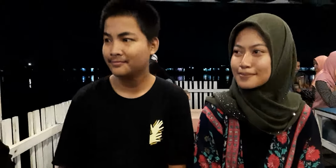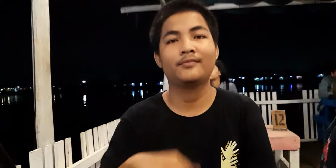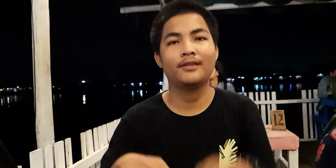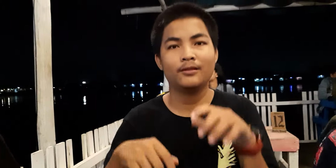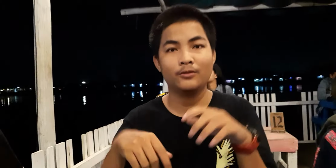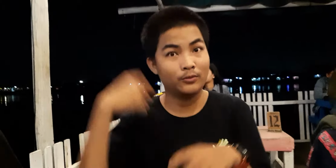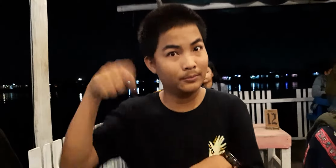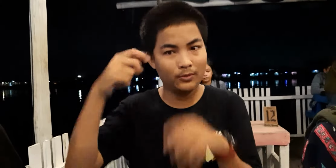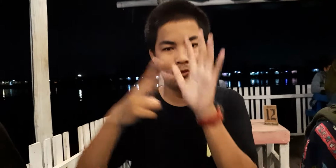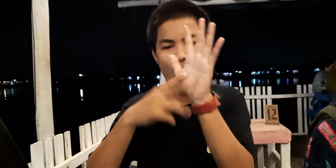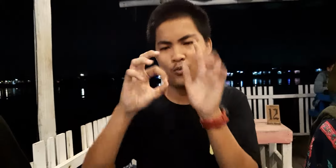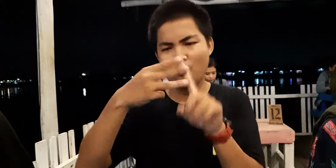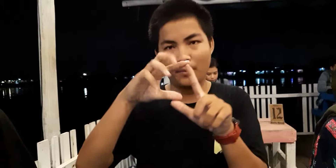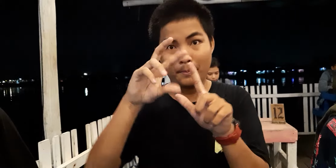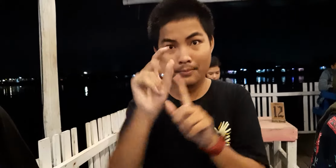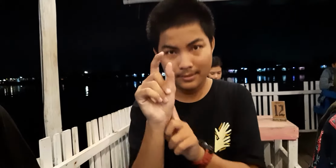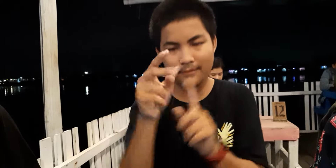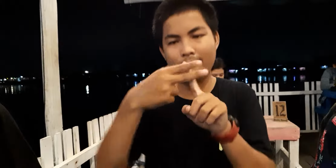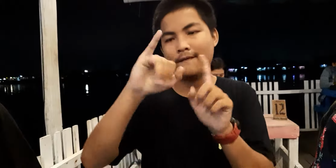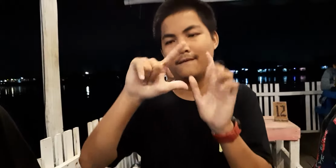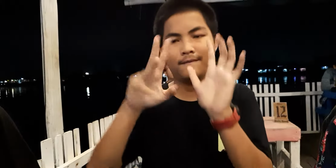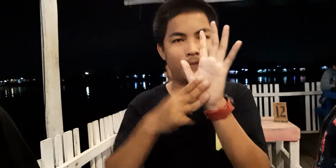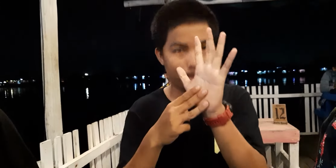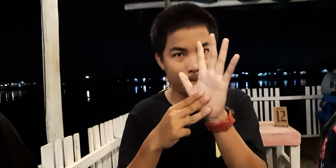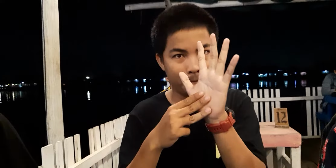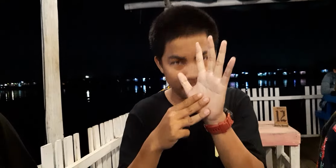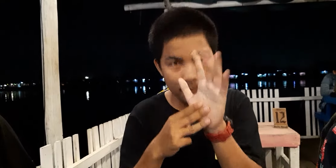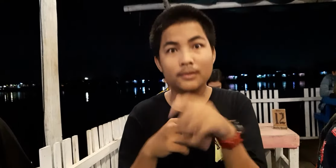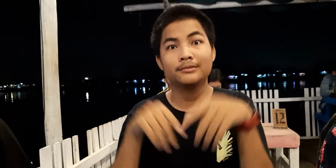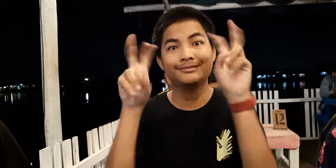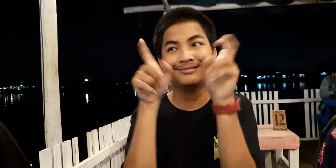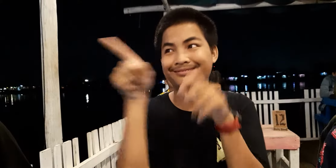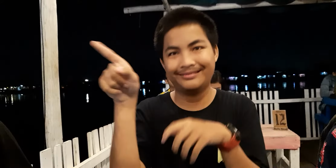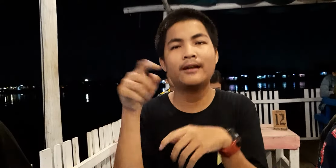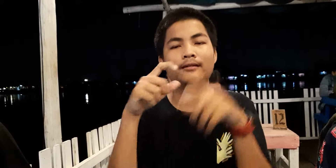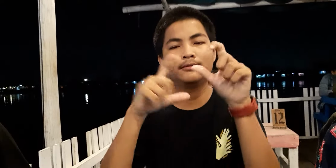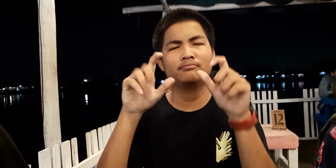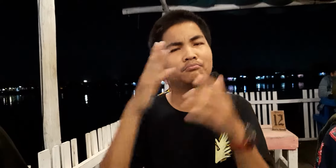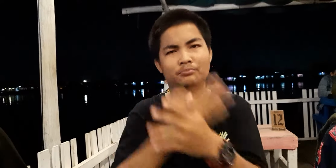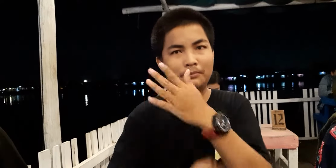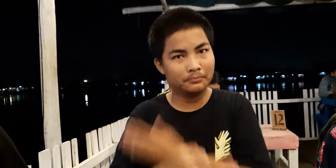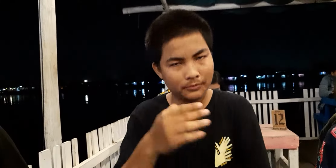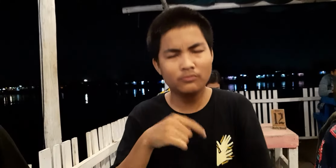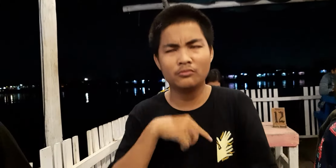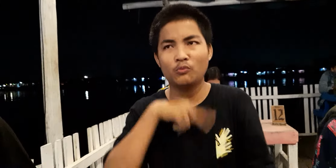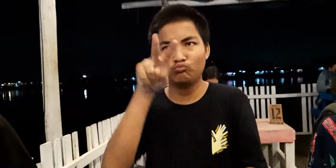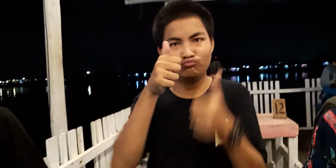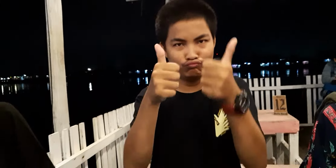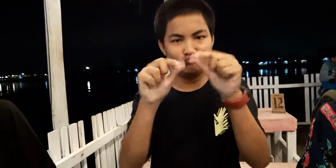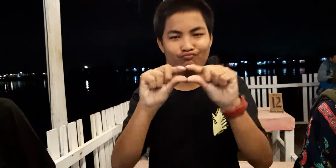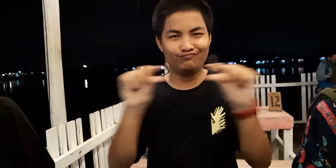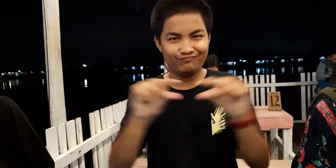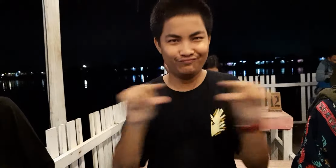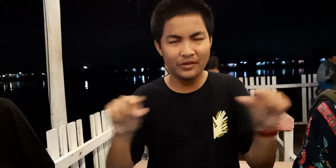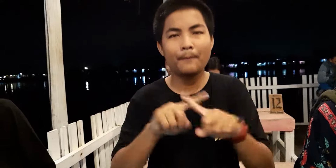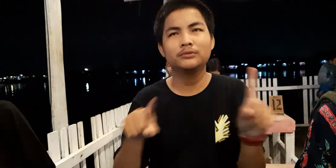Disleksia gitu aku belajar. Oke, okay, aku belajar. Ya, nah, kita kerjasama dengan mereka bikin MOU supaya bisa nih nanti